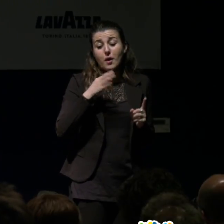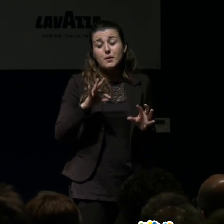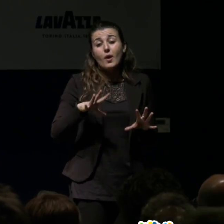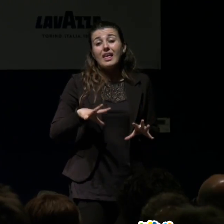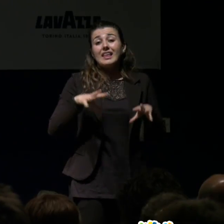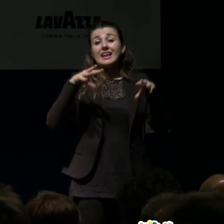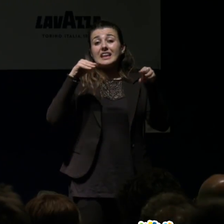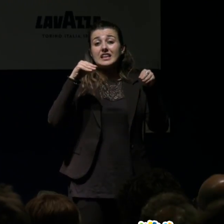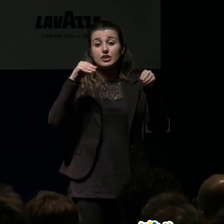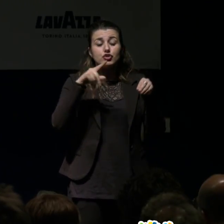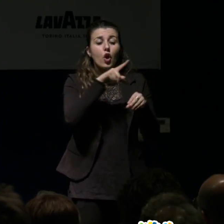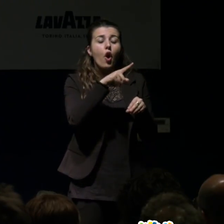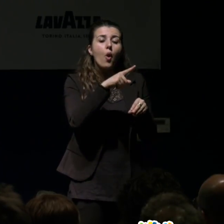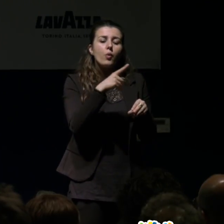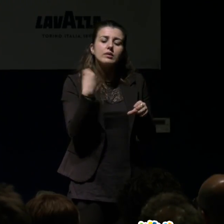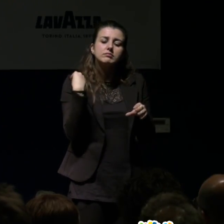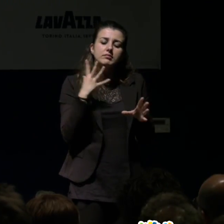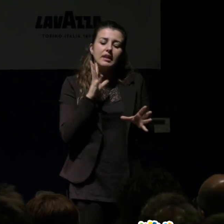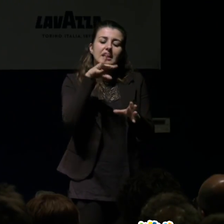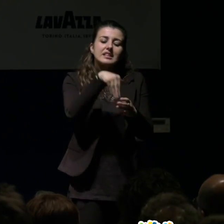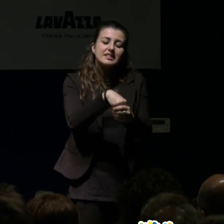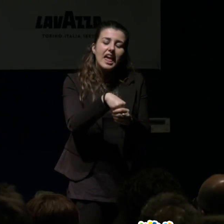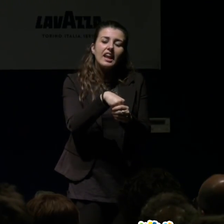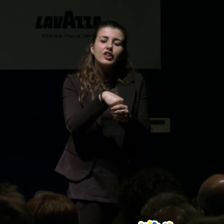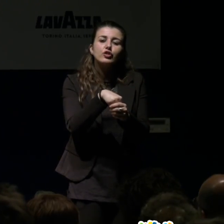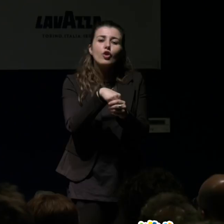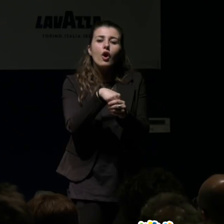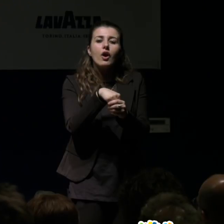lui mi aveva inserito in una antologia prima che